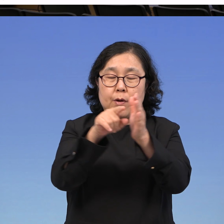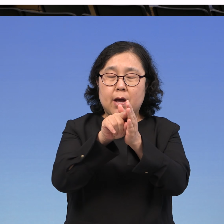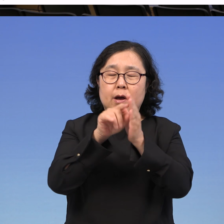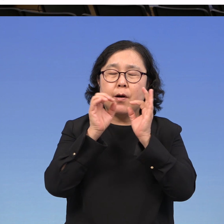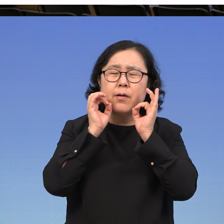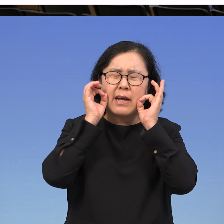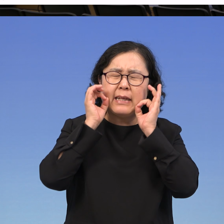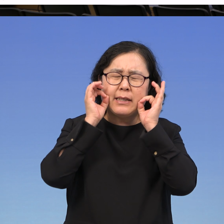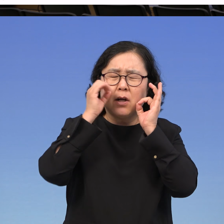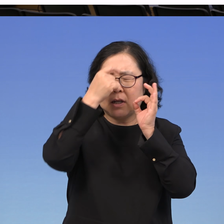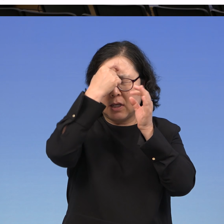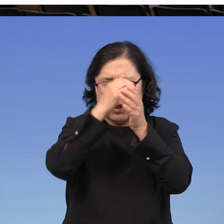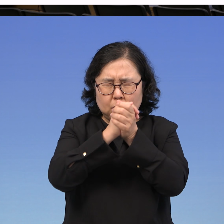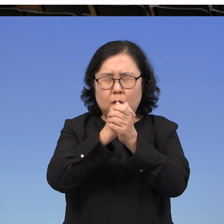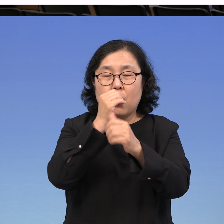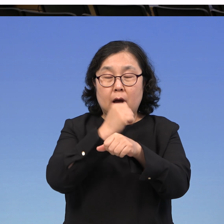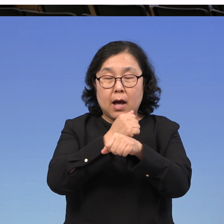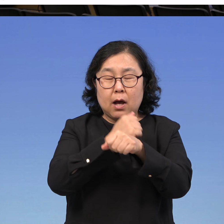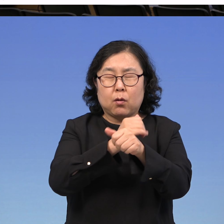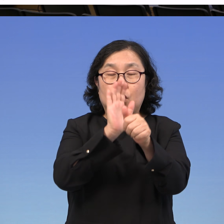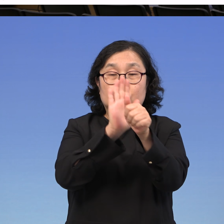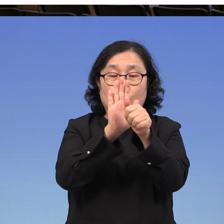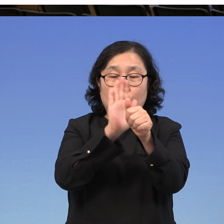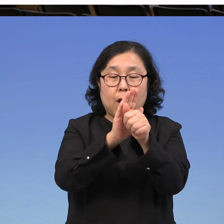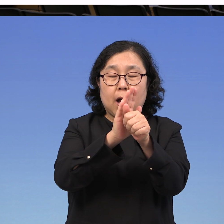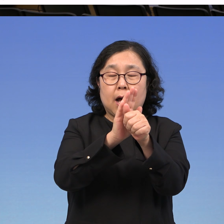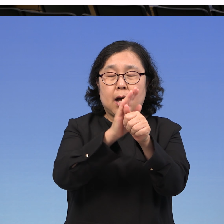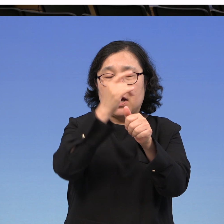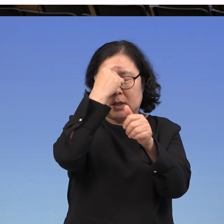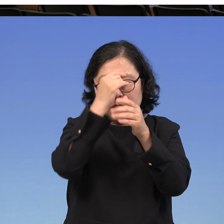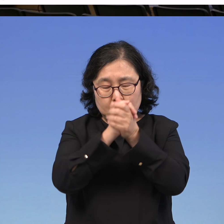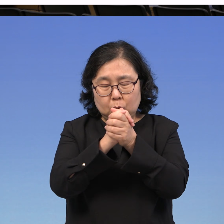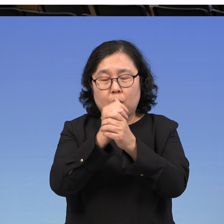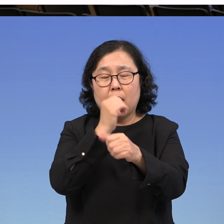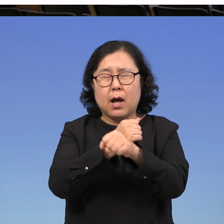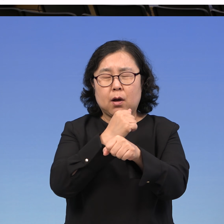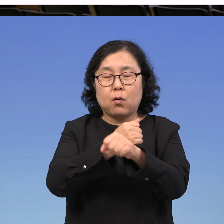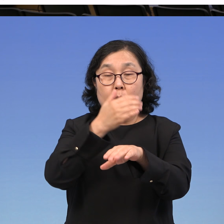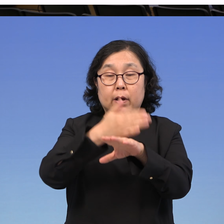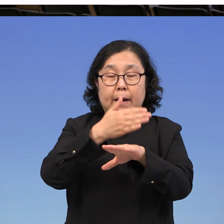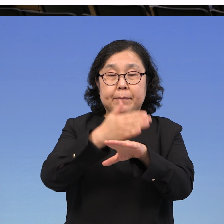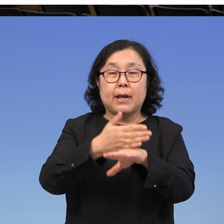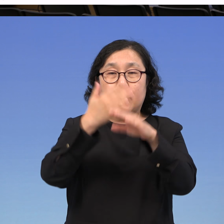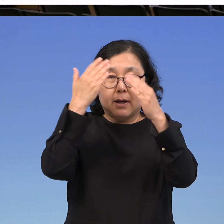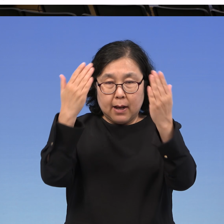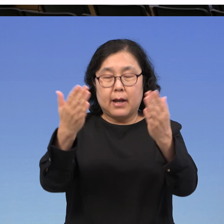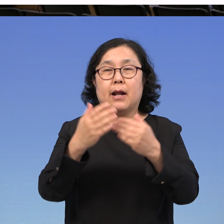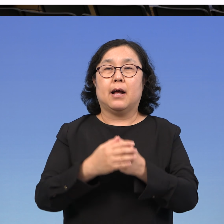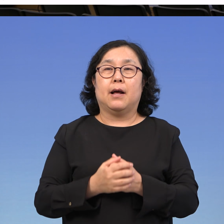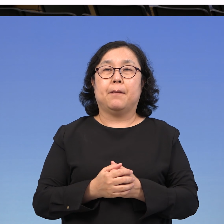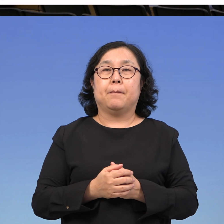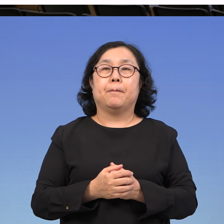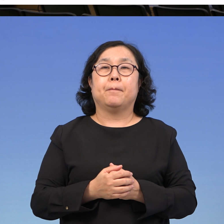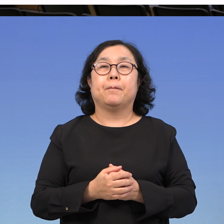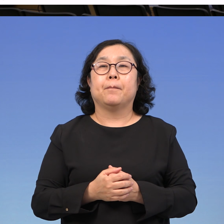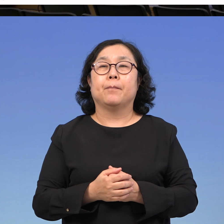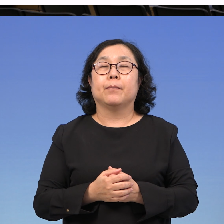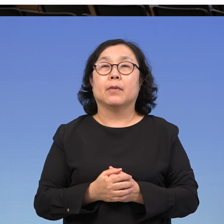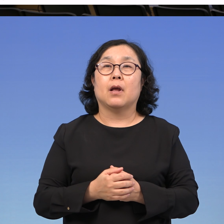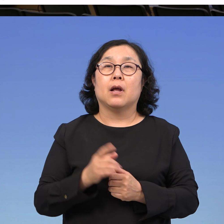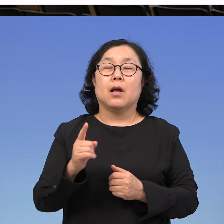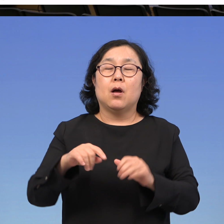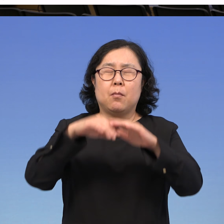도구와 감사를 하되 목회자에게 가장 중요한 게 기돈 되요 무게중심을 고 가운데 다 두고 다시 함 읽어